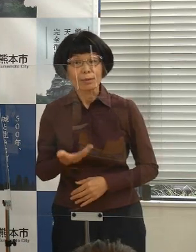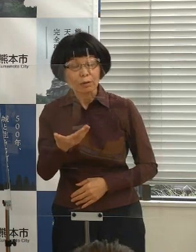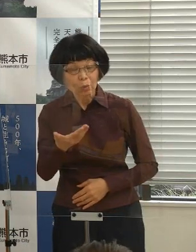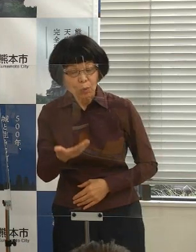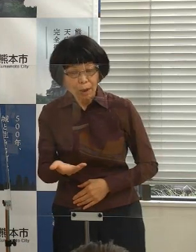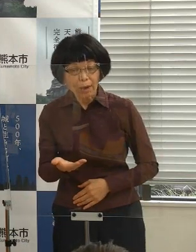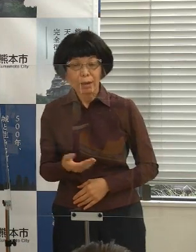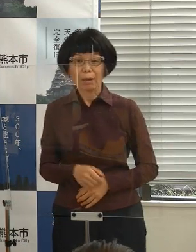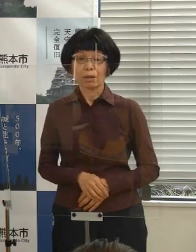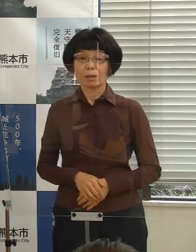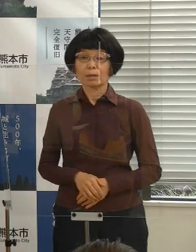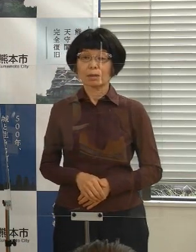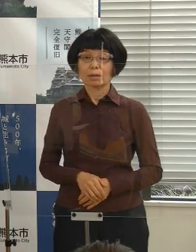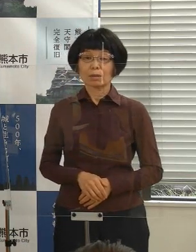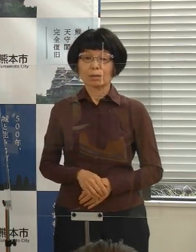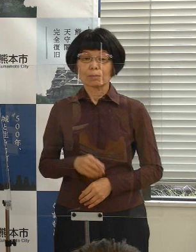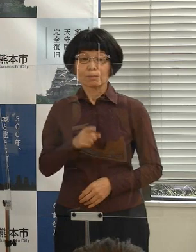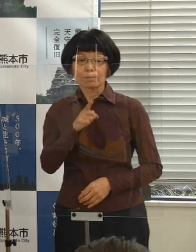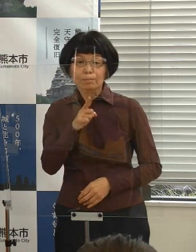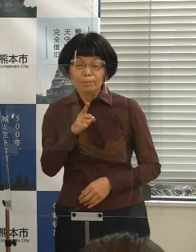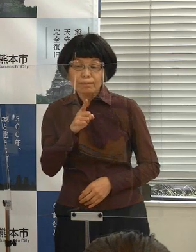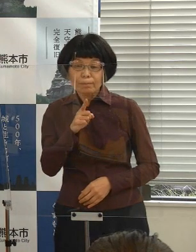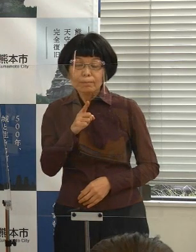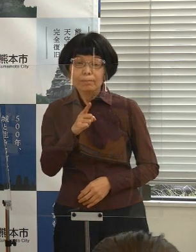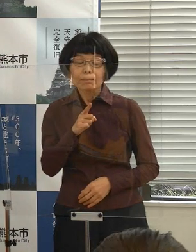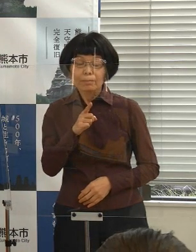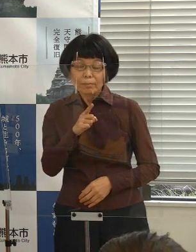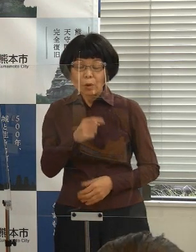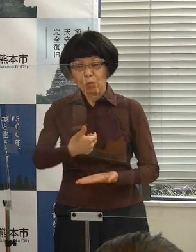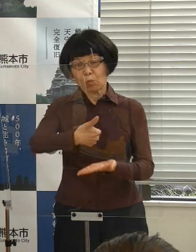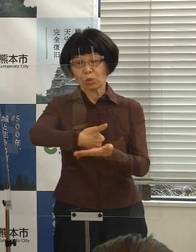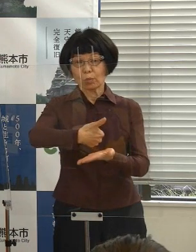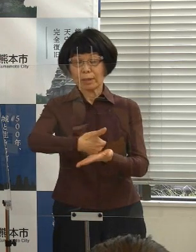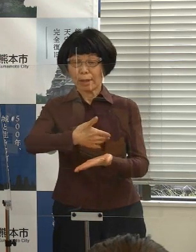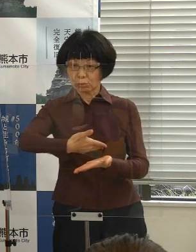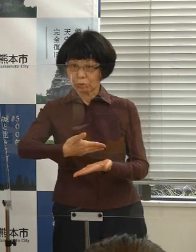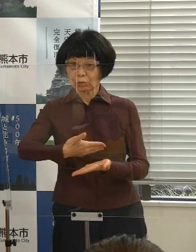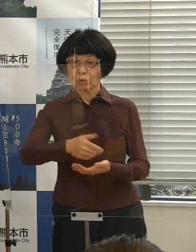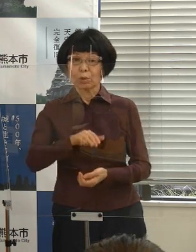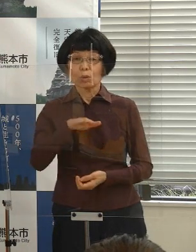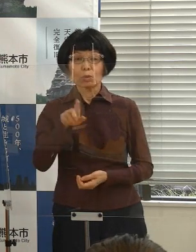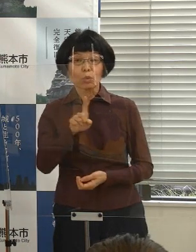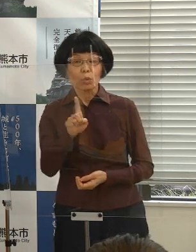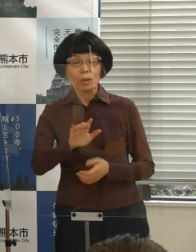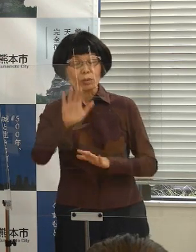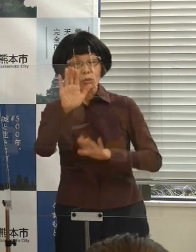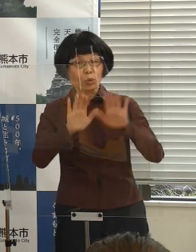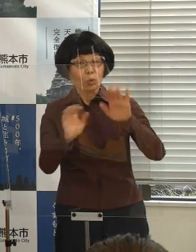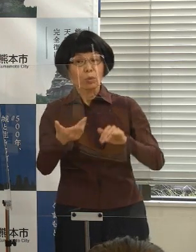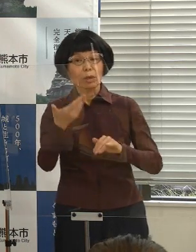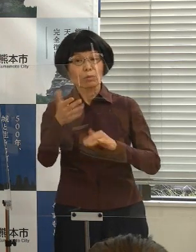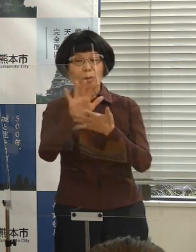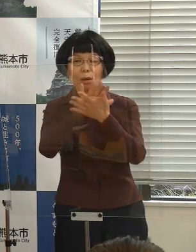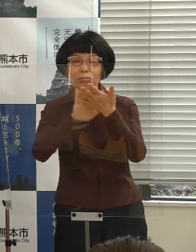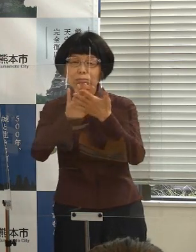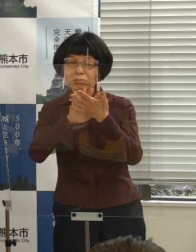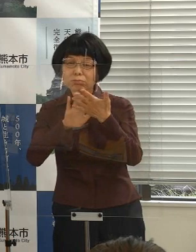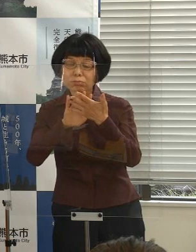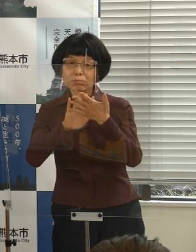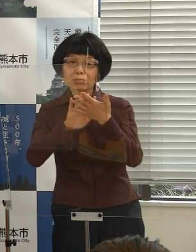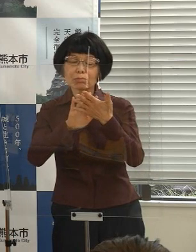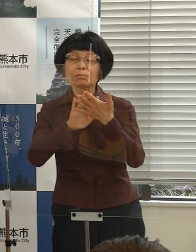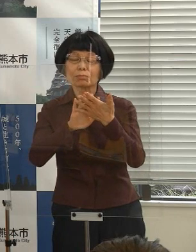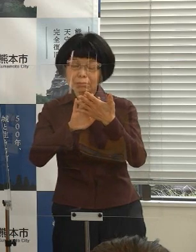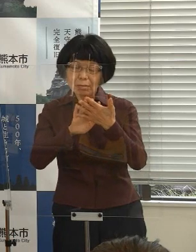は匿名を求めておられるということですので、どういう状態かというのは判然としない部分がございます。です